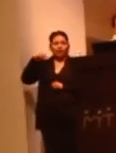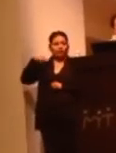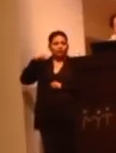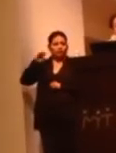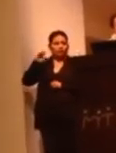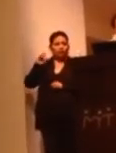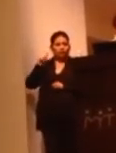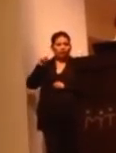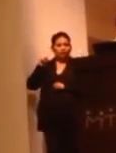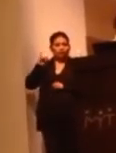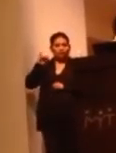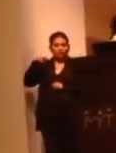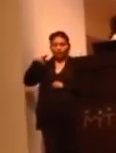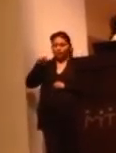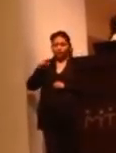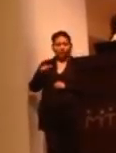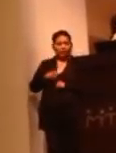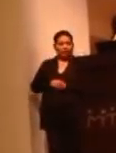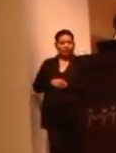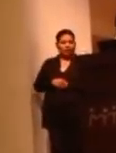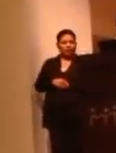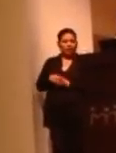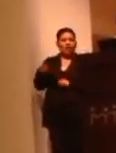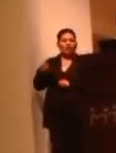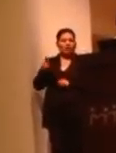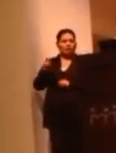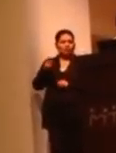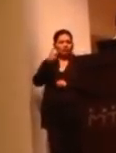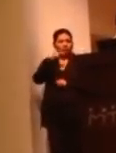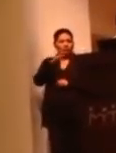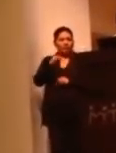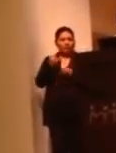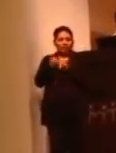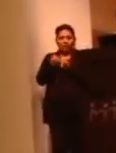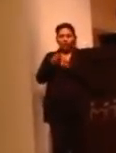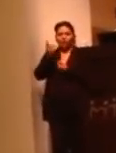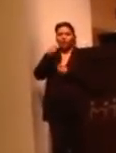fórmula de la atomoxetina, que es conocido como el estatera.